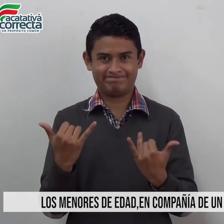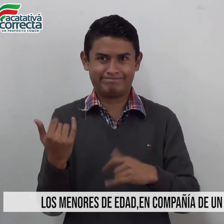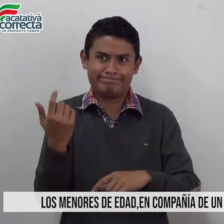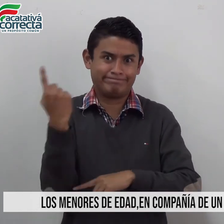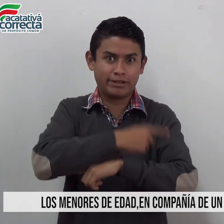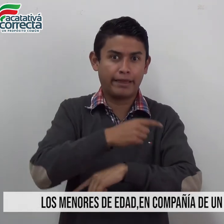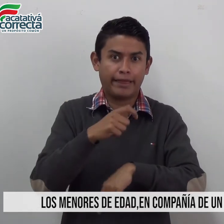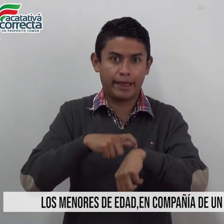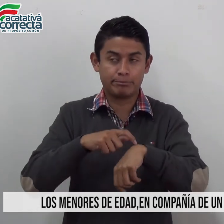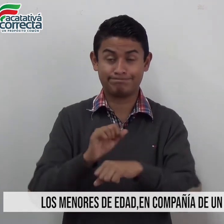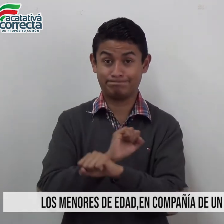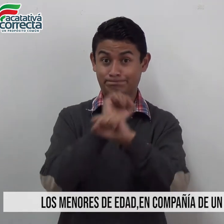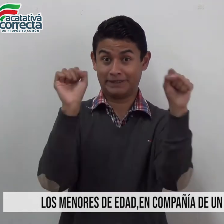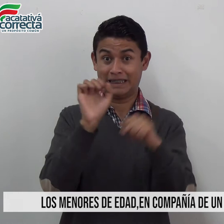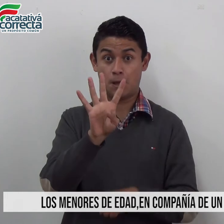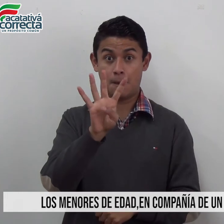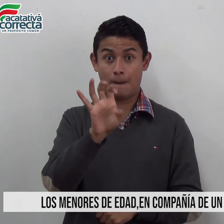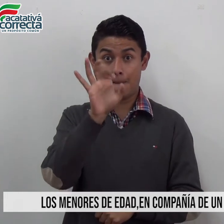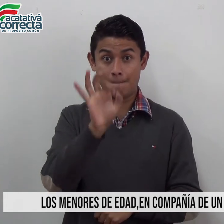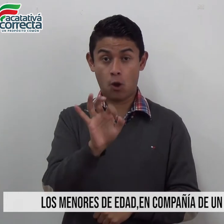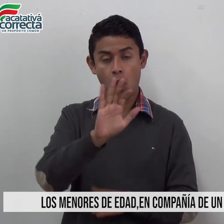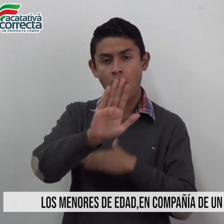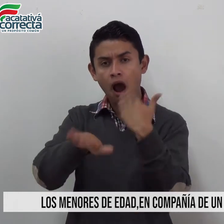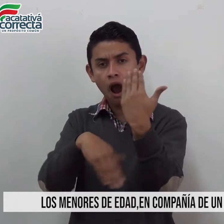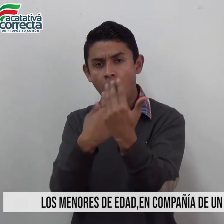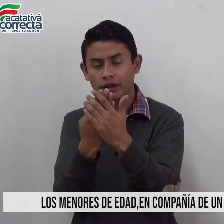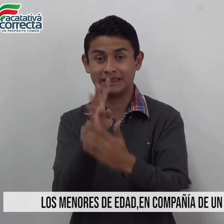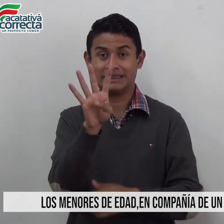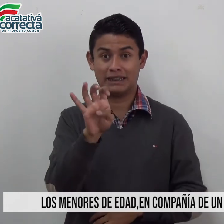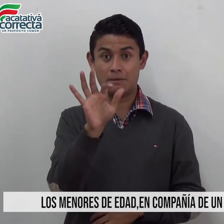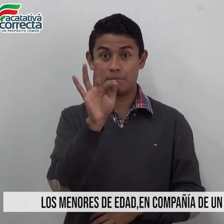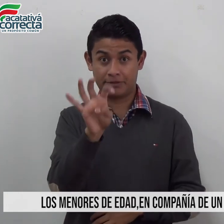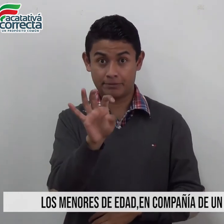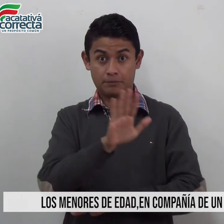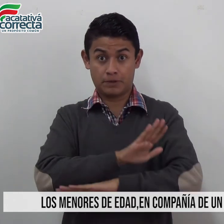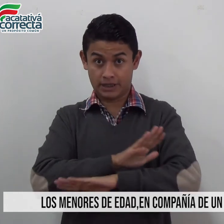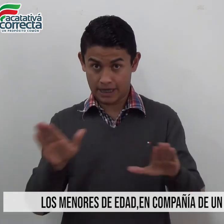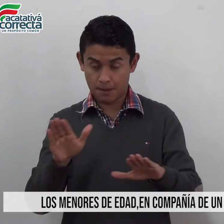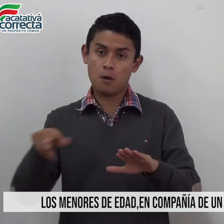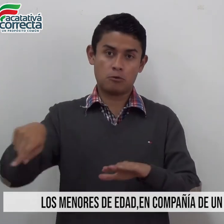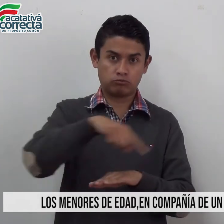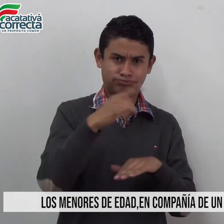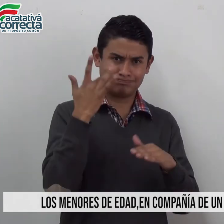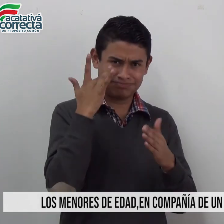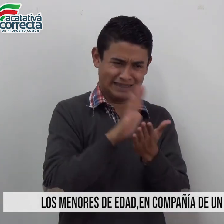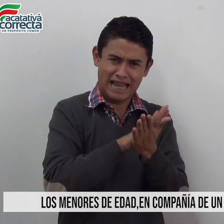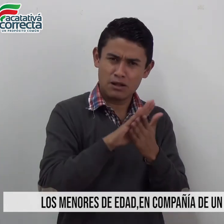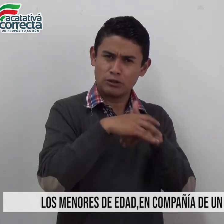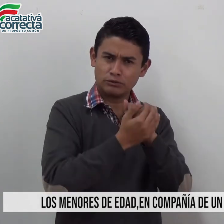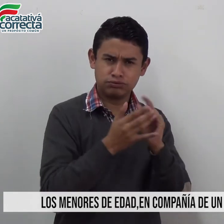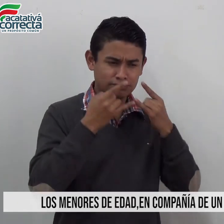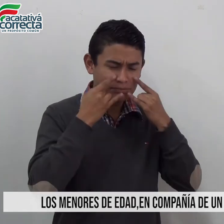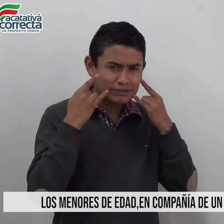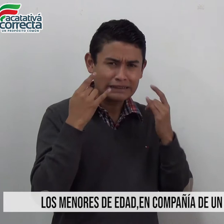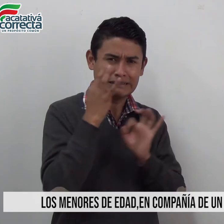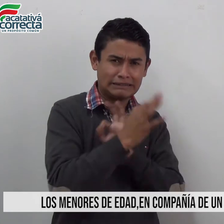para que salgan los jóvenes. Recuerden, según la norma y el aviso, es desde 9 hasta las 9 y 30,